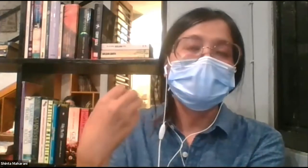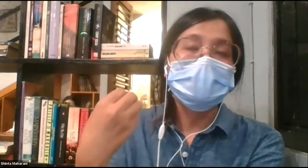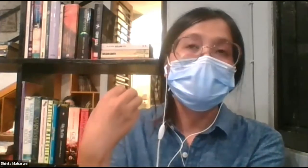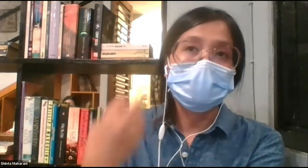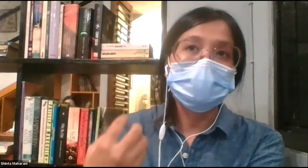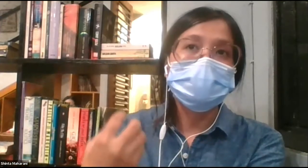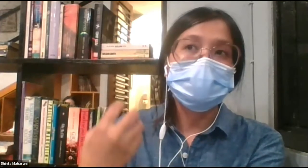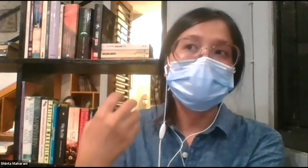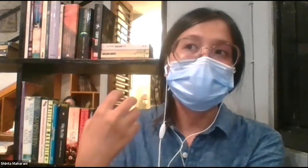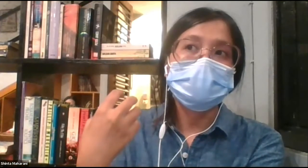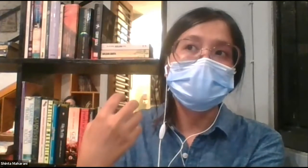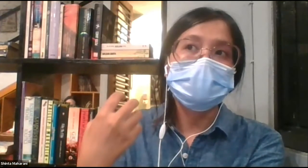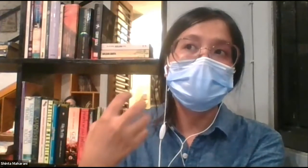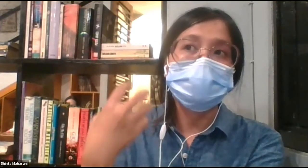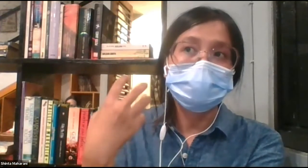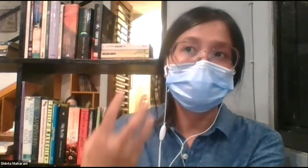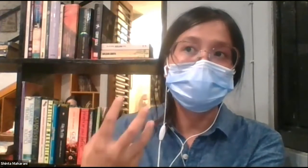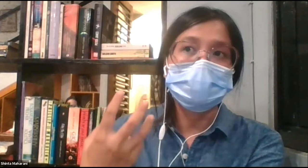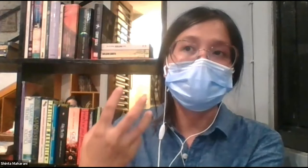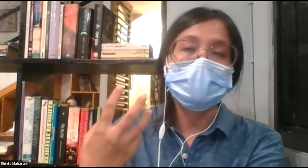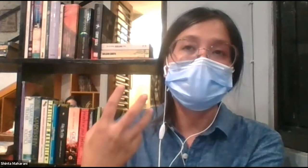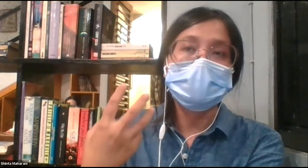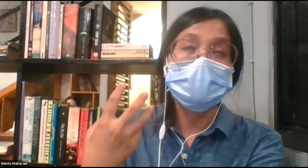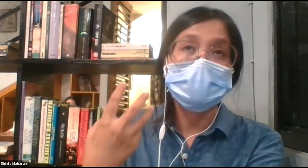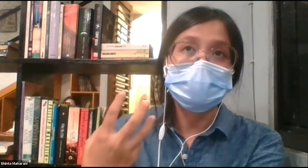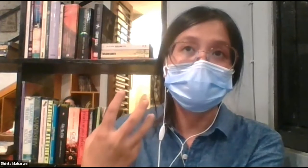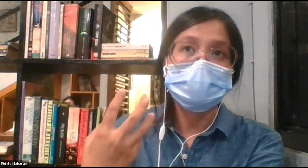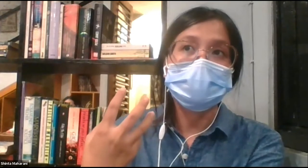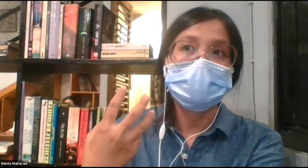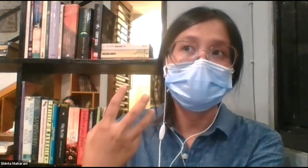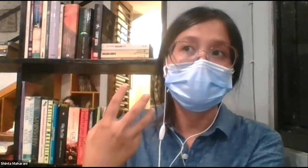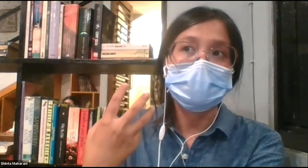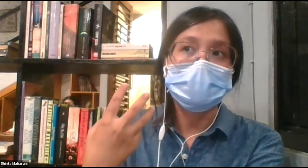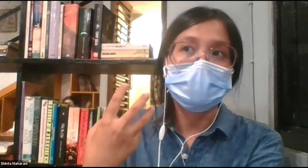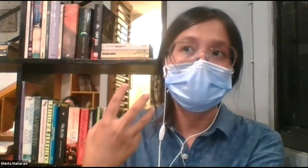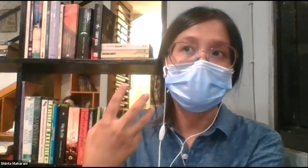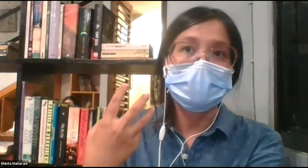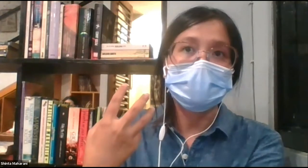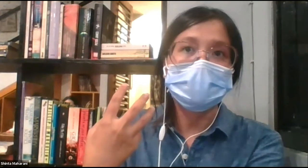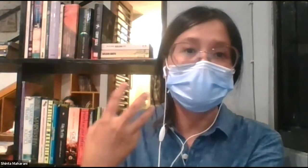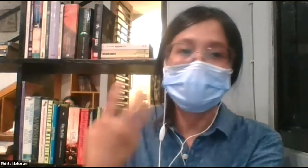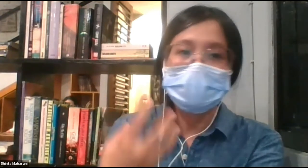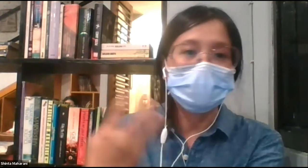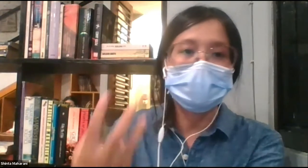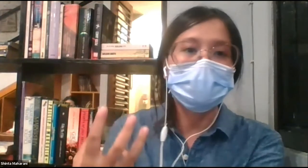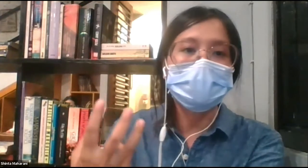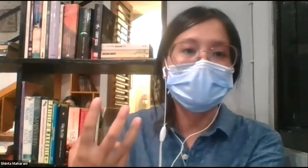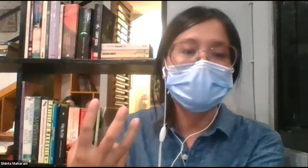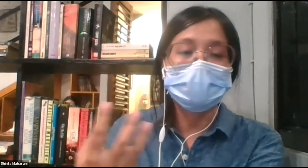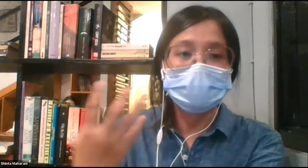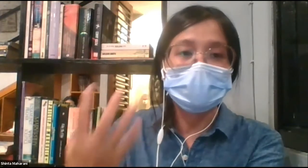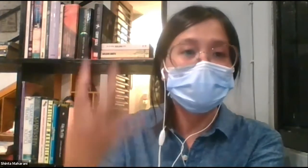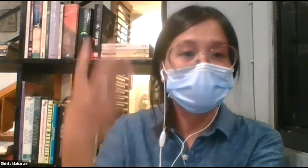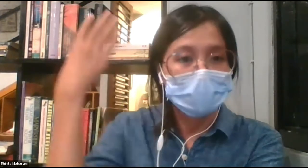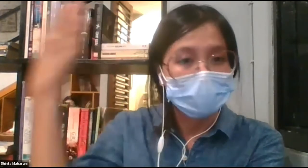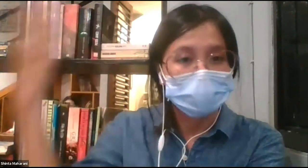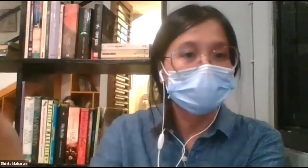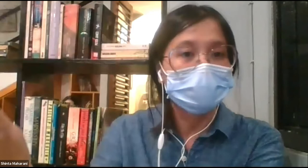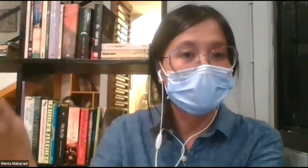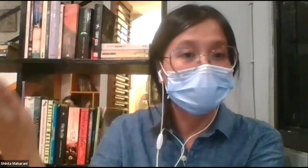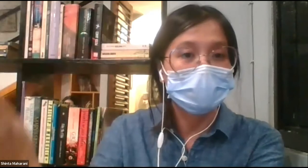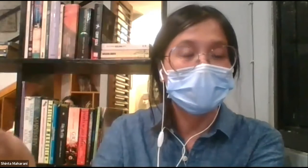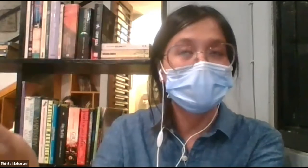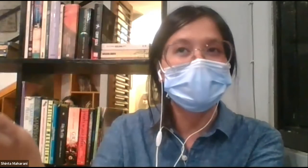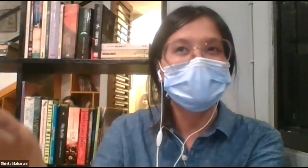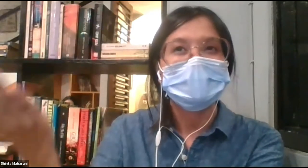Nah, kita harus jujur dan kita harus tidak boleh berbohong ya. Faktanya bahwa di